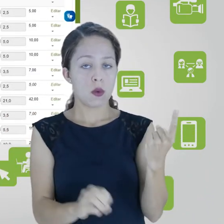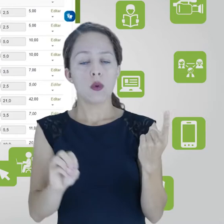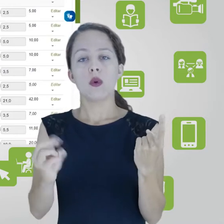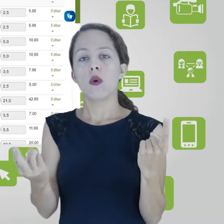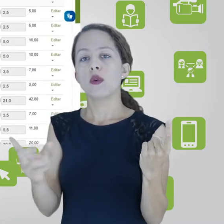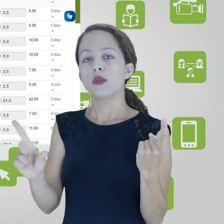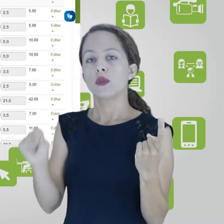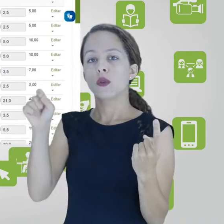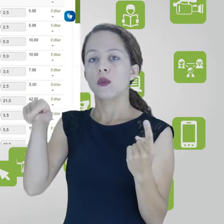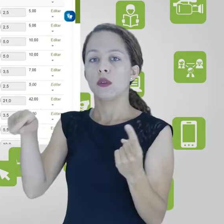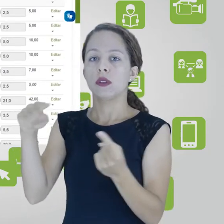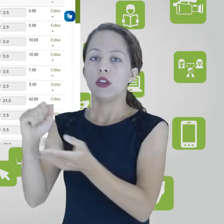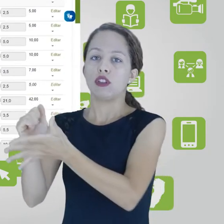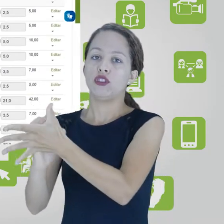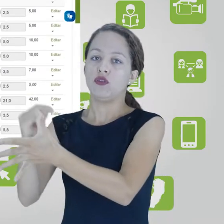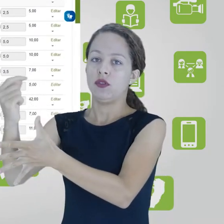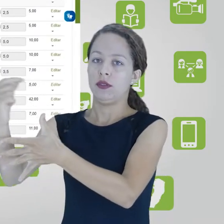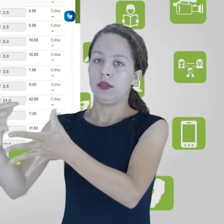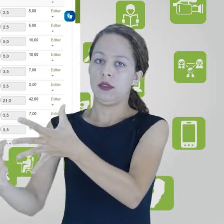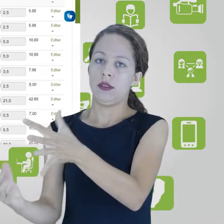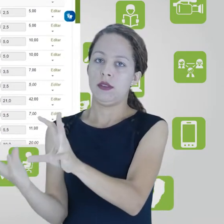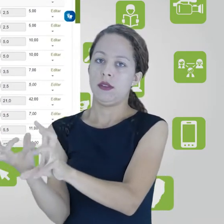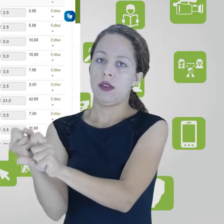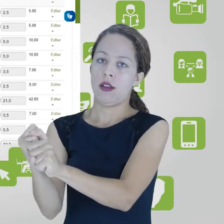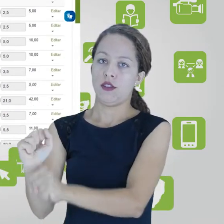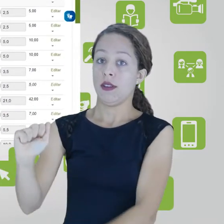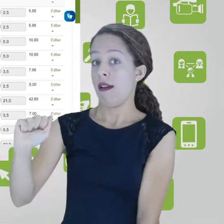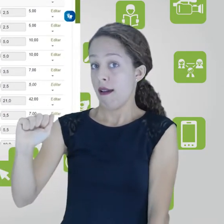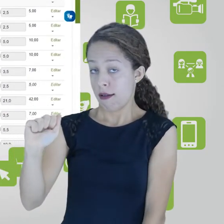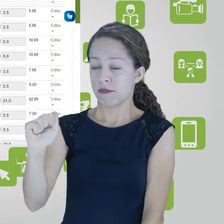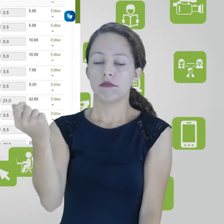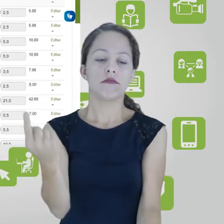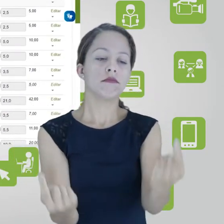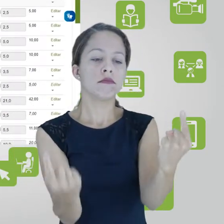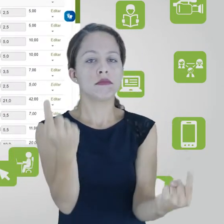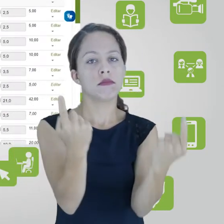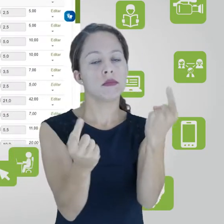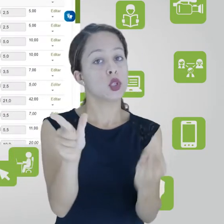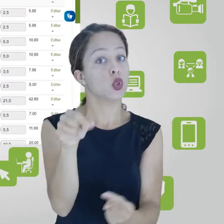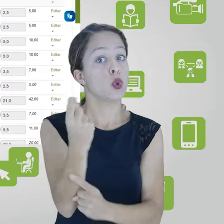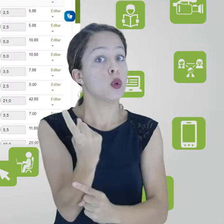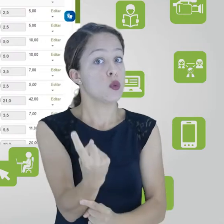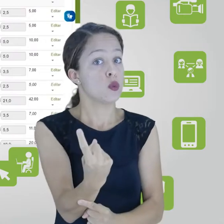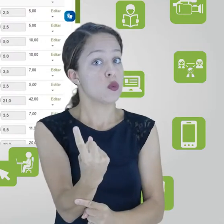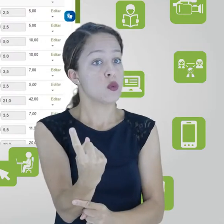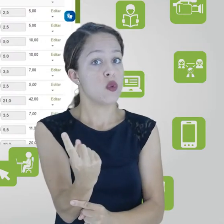categoria recuperação 1, ou você pega a nota da categoria atividades A.